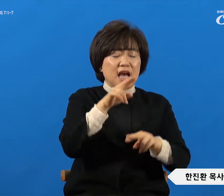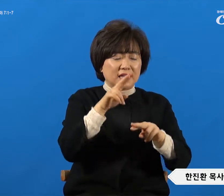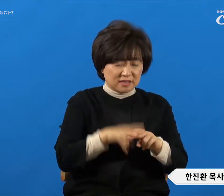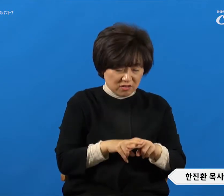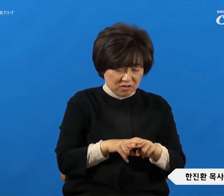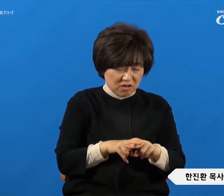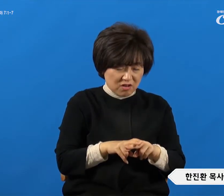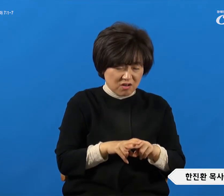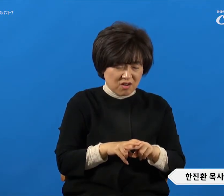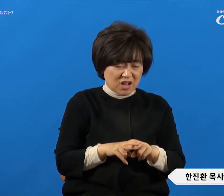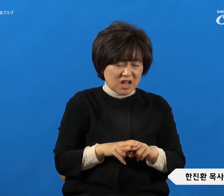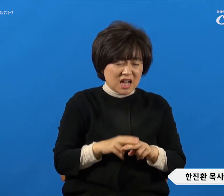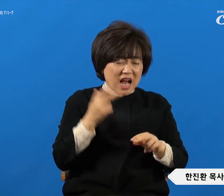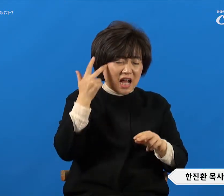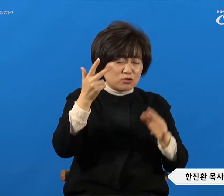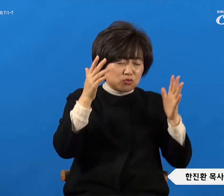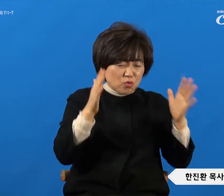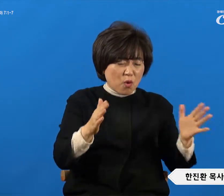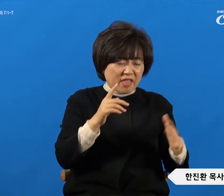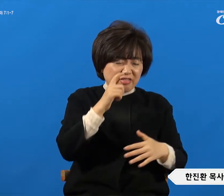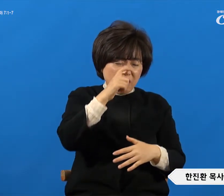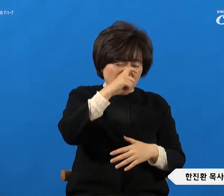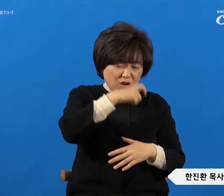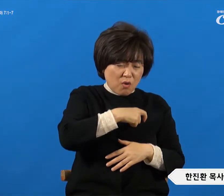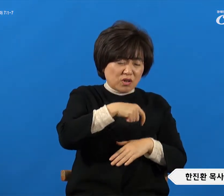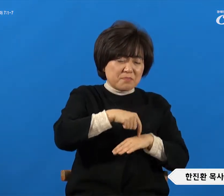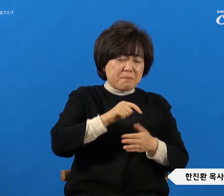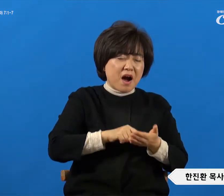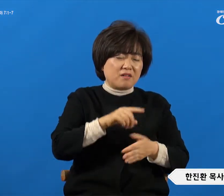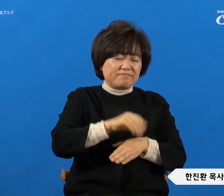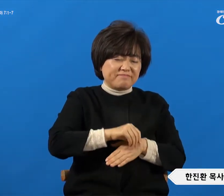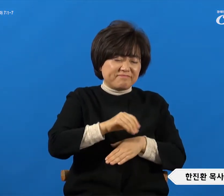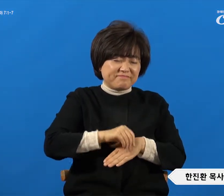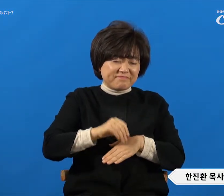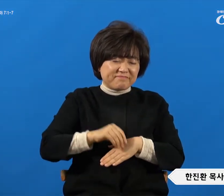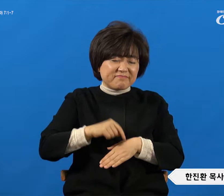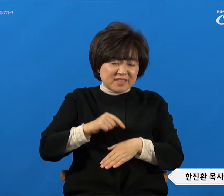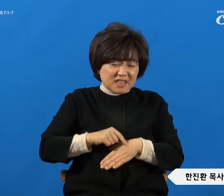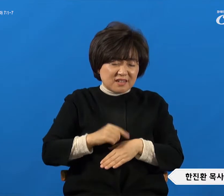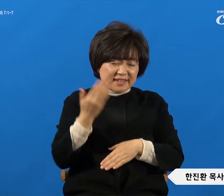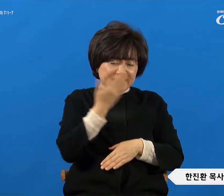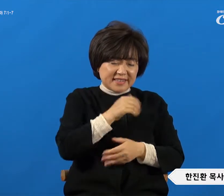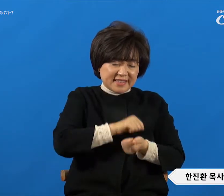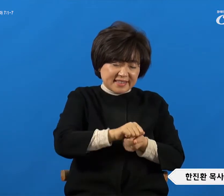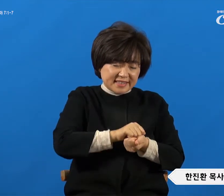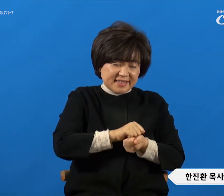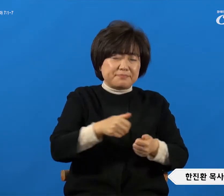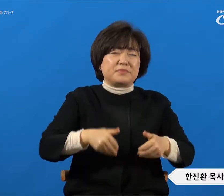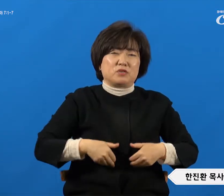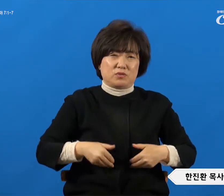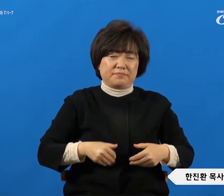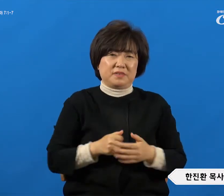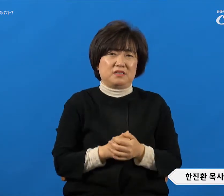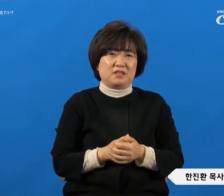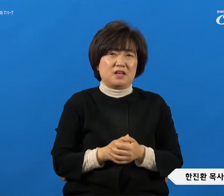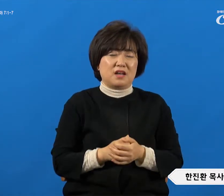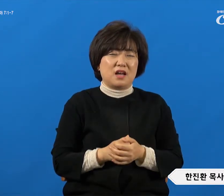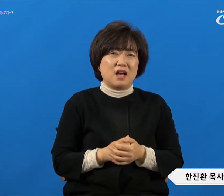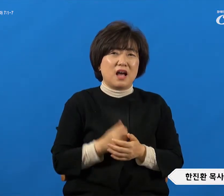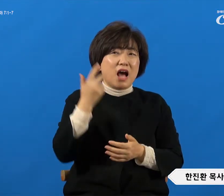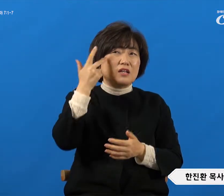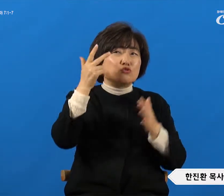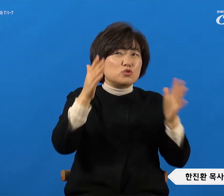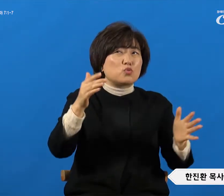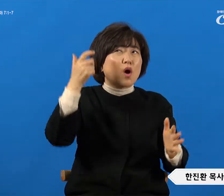한 주간 내내 때 묻은 내 마음을 좀 정돈할 필요가 있습니다. 한 주간 내내 영의